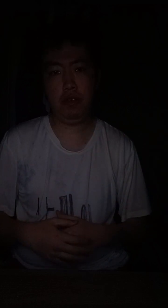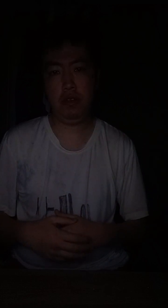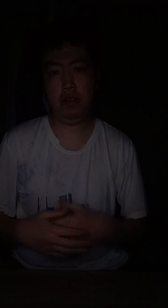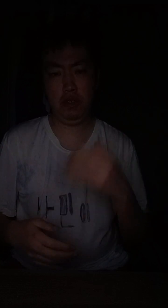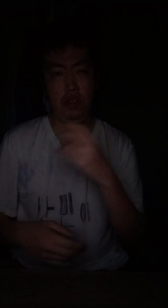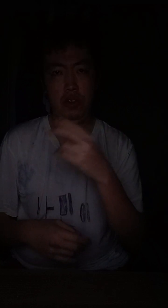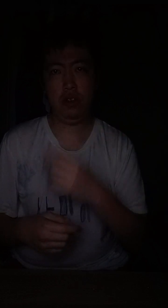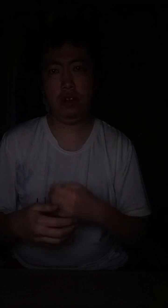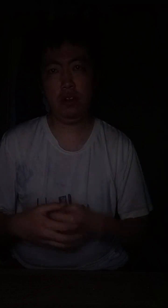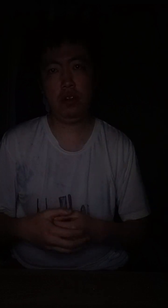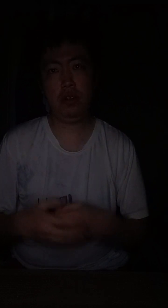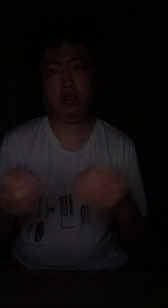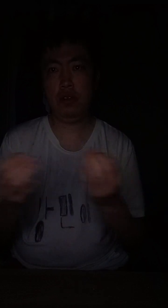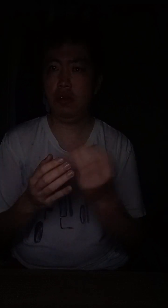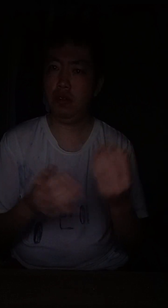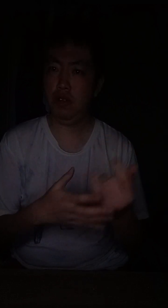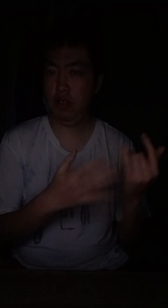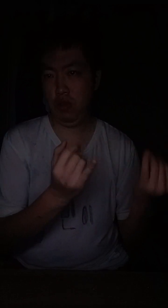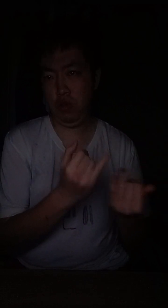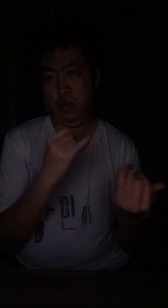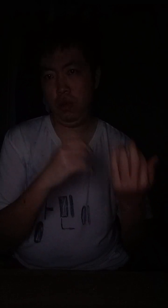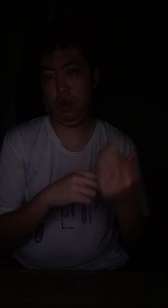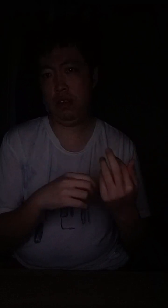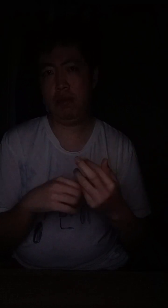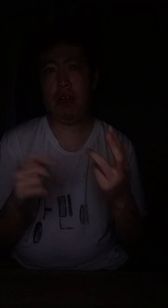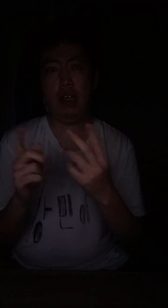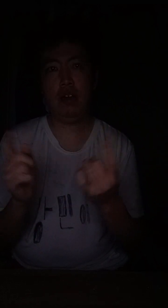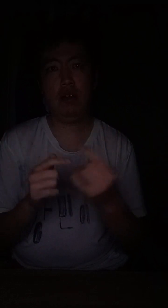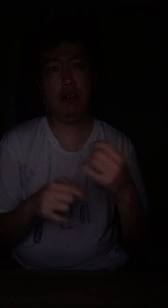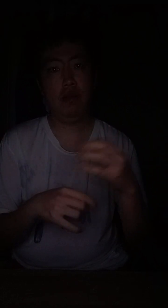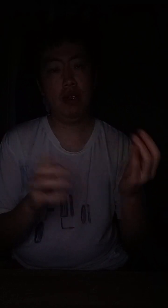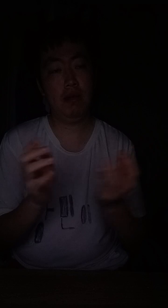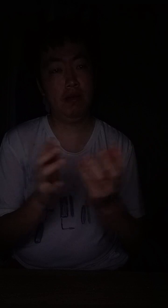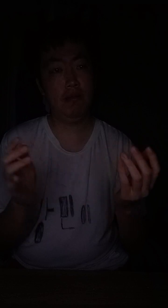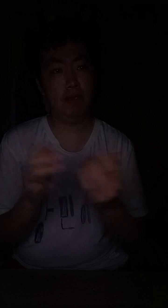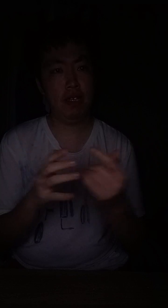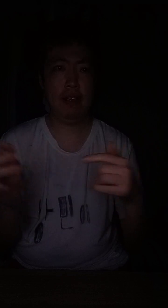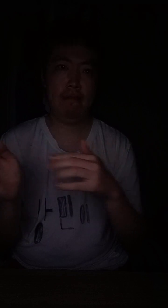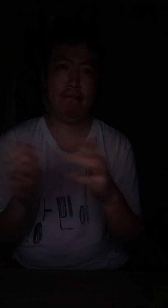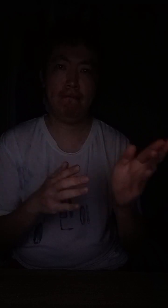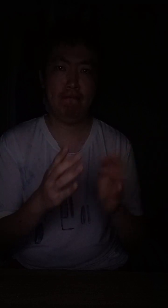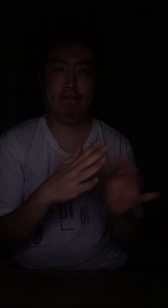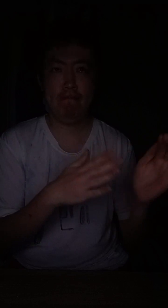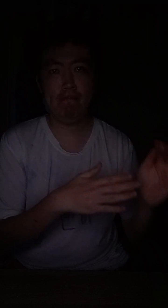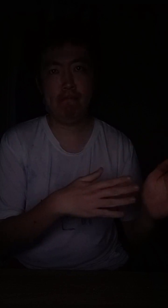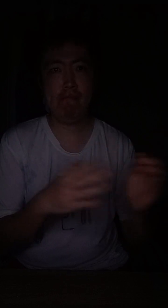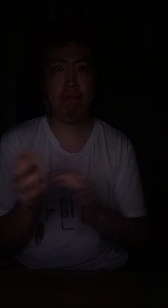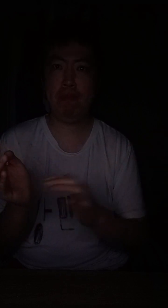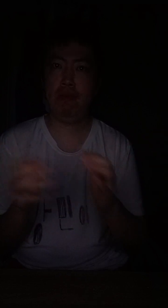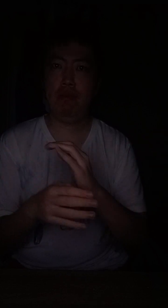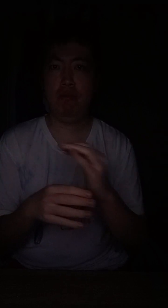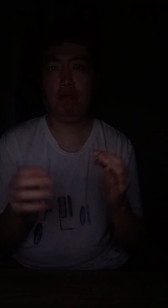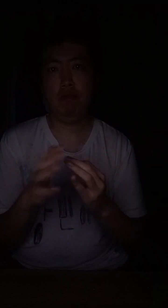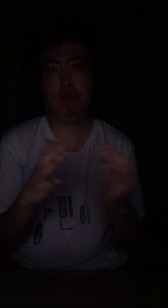KBS 이사회는 오늘 임시 이사회를 열고 박 앵커와 박민 현 사장, 김성진 방송 뉴스 주간 등 3명에